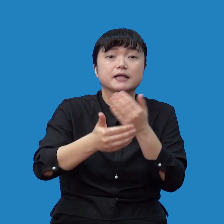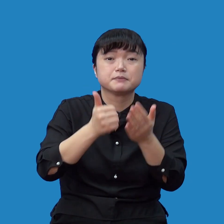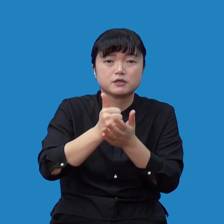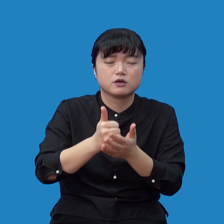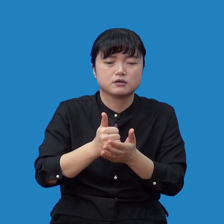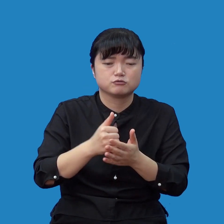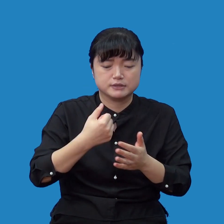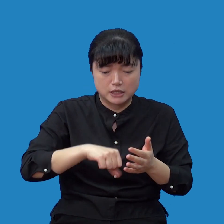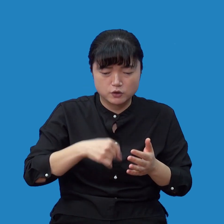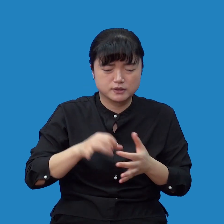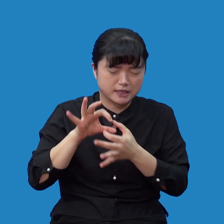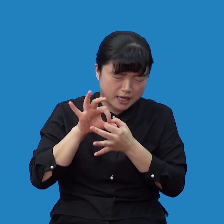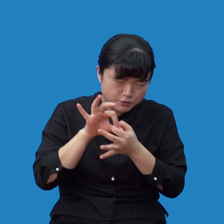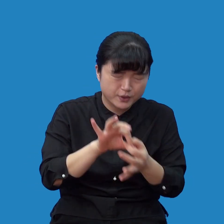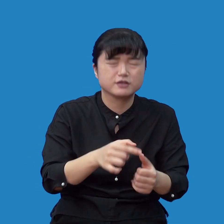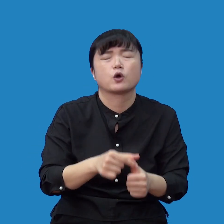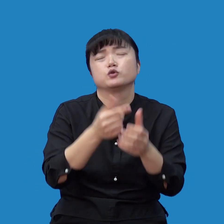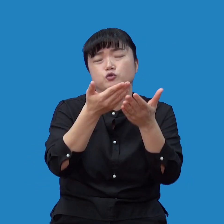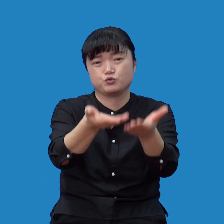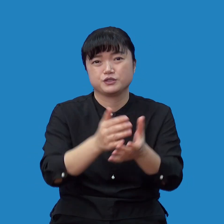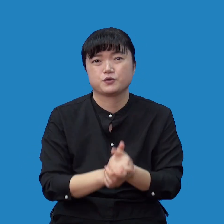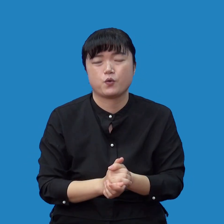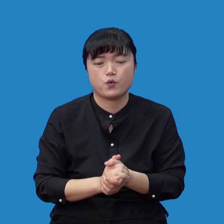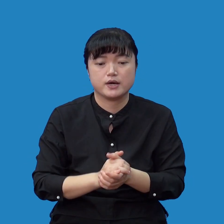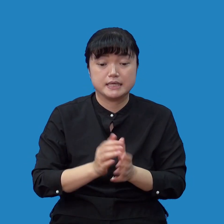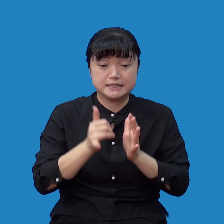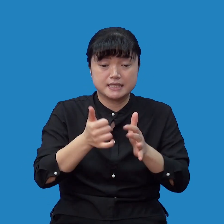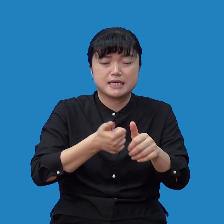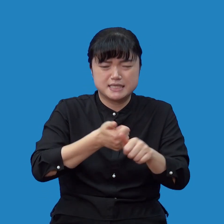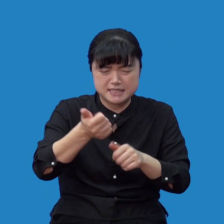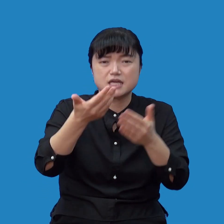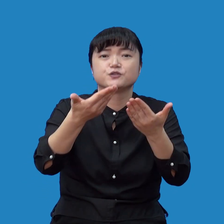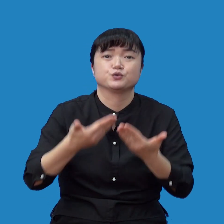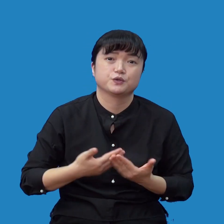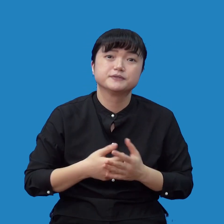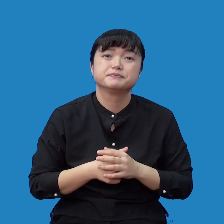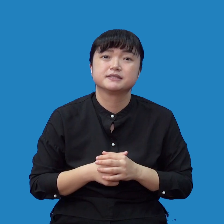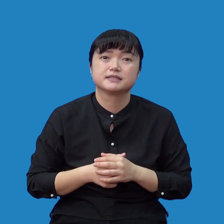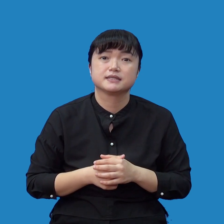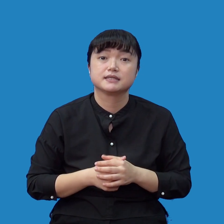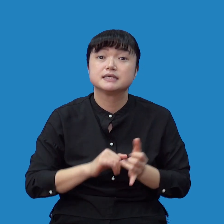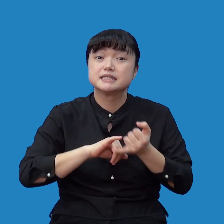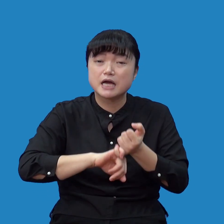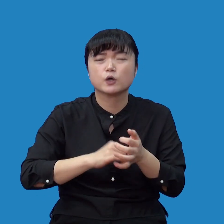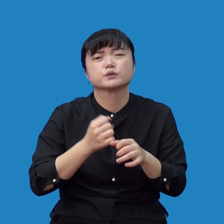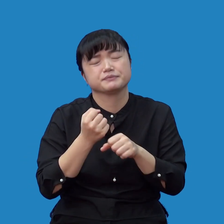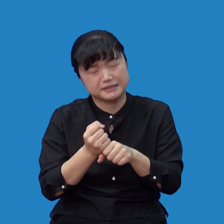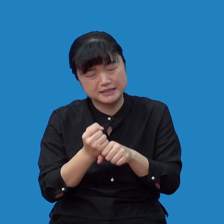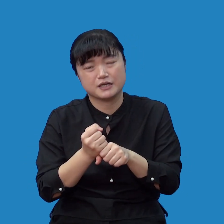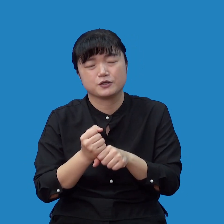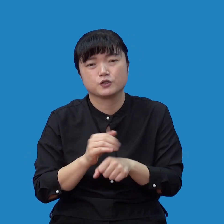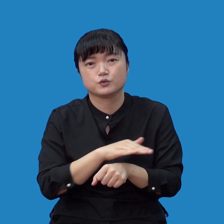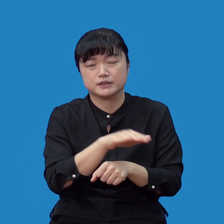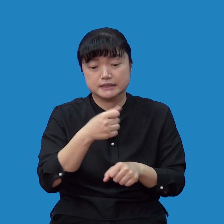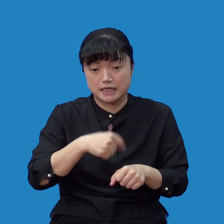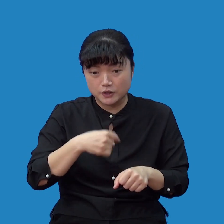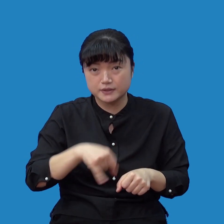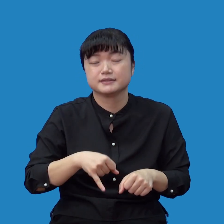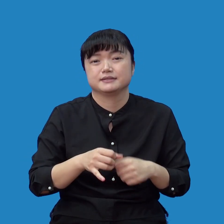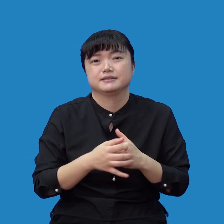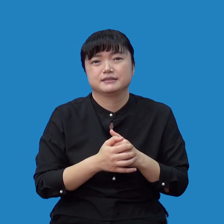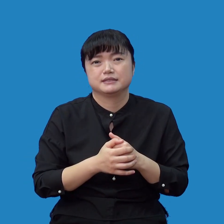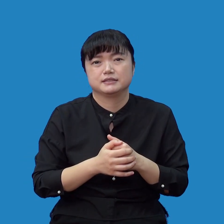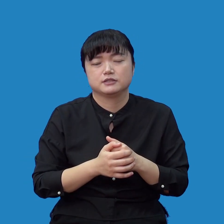속에서 건져주시고 세상을 이기게 하실 것입니다. 이 약속을 붙잡고 우리와 우리 자녀 세대를 오직